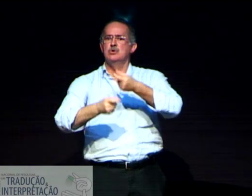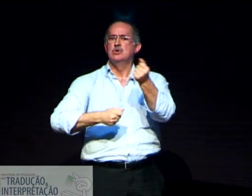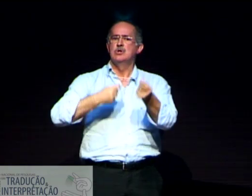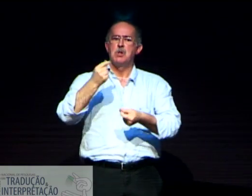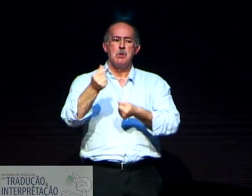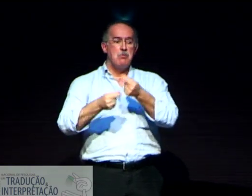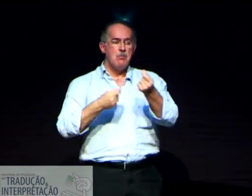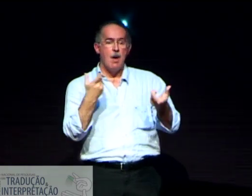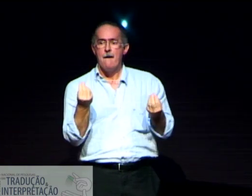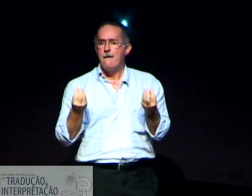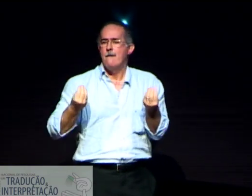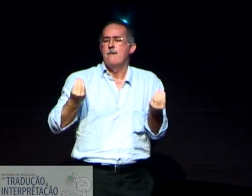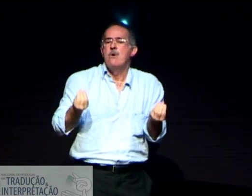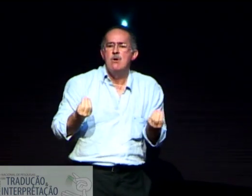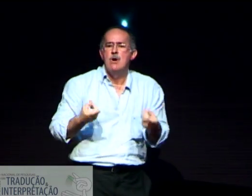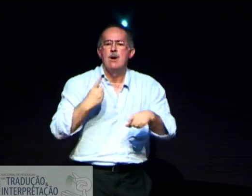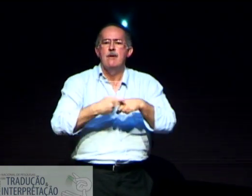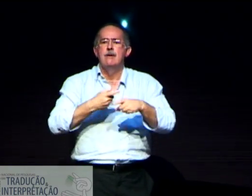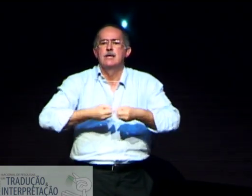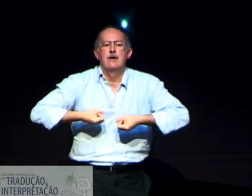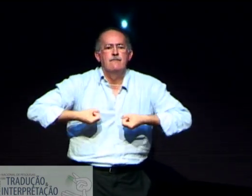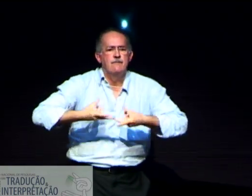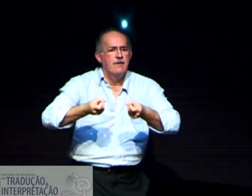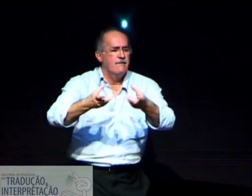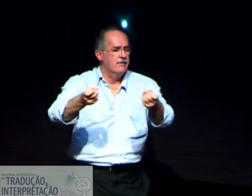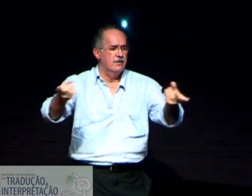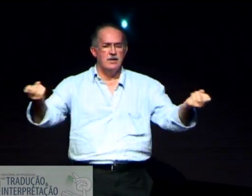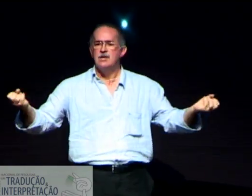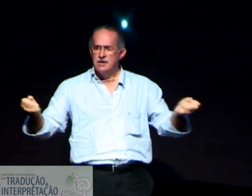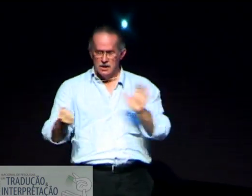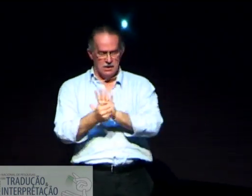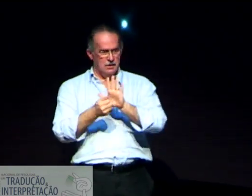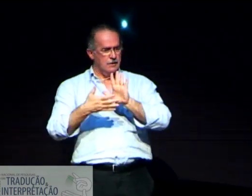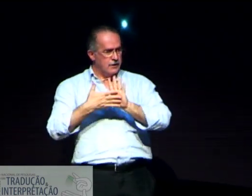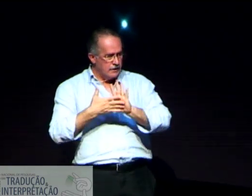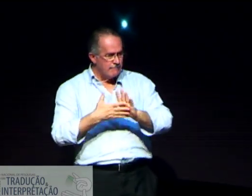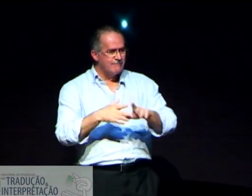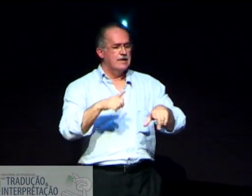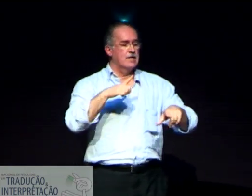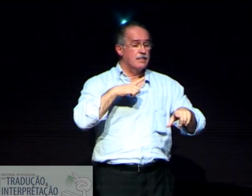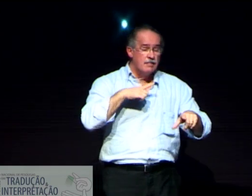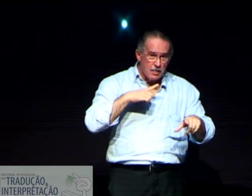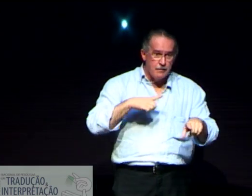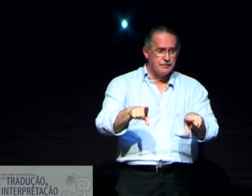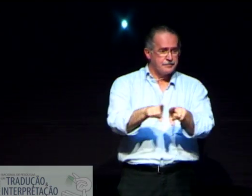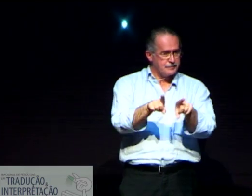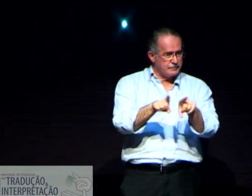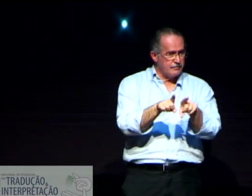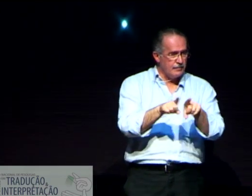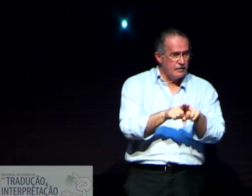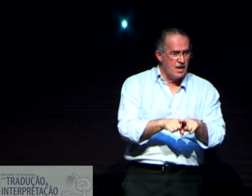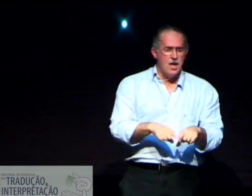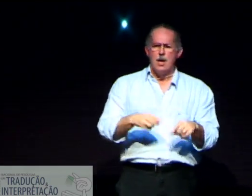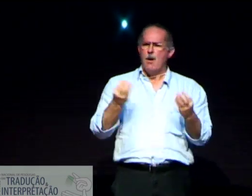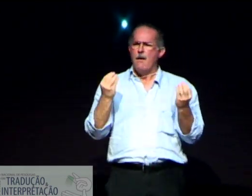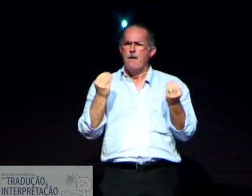nós sempre vemos uma divulgação uso desses aplicativos e um investimento financeiro